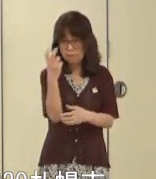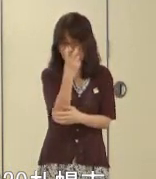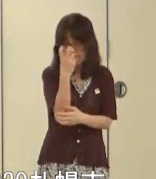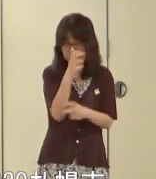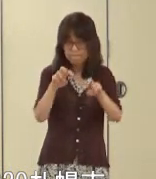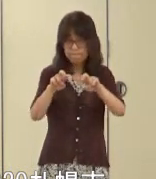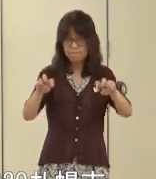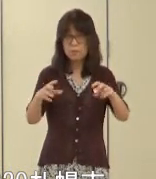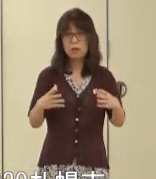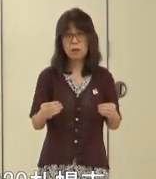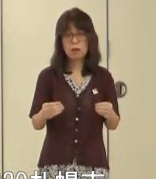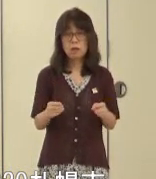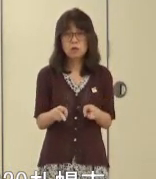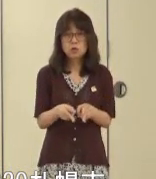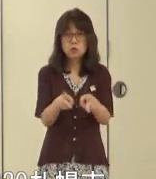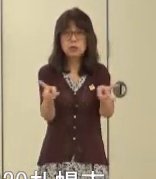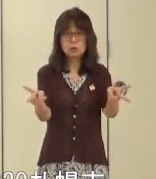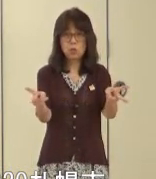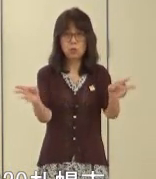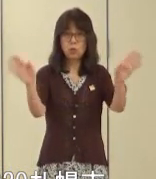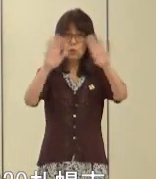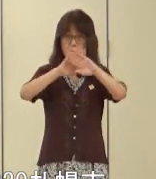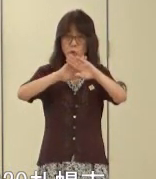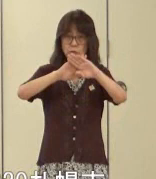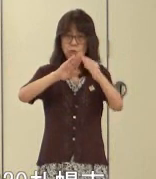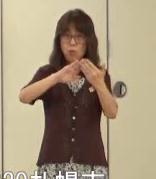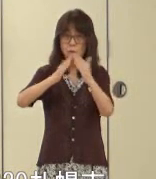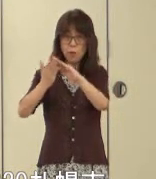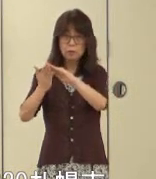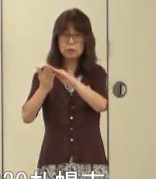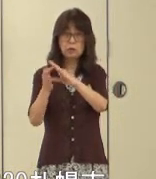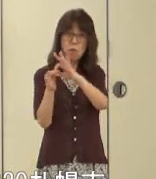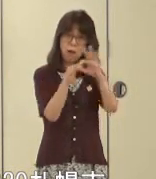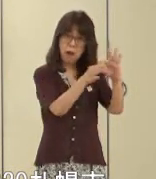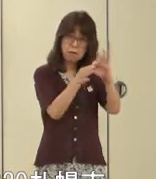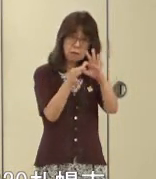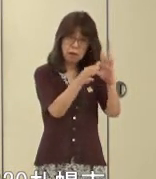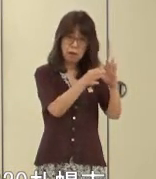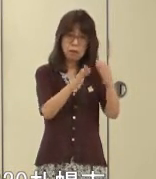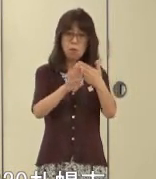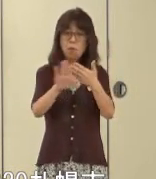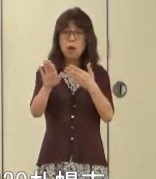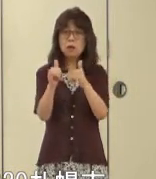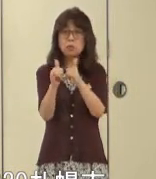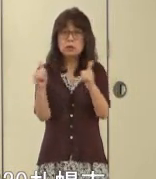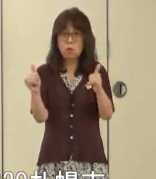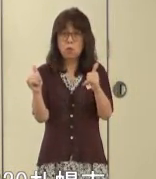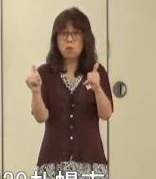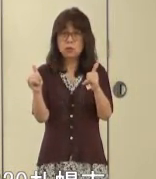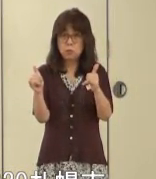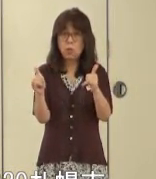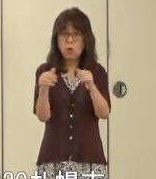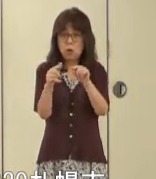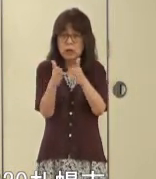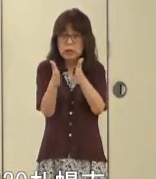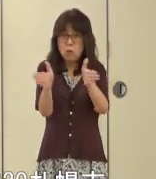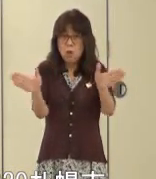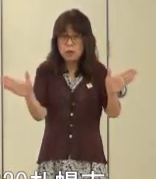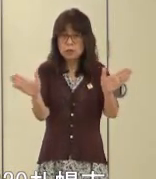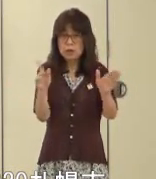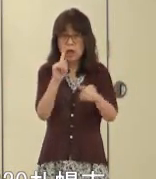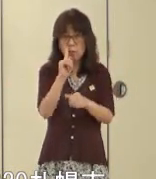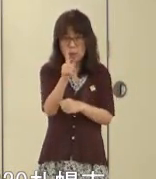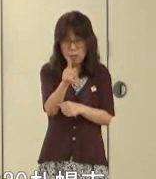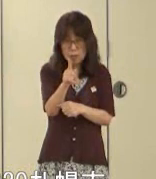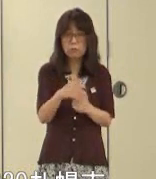るこのすすきのの夜の街関連以外の方にも広がりが見えてきてございます。